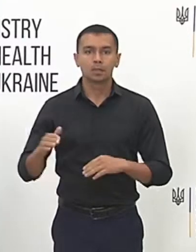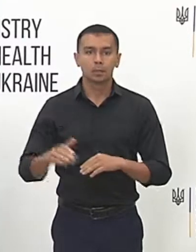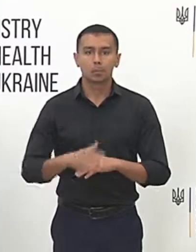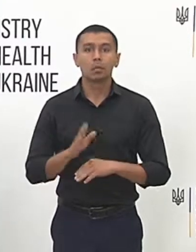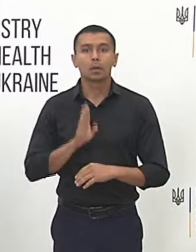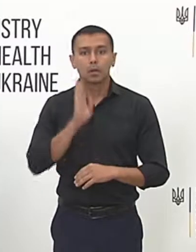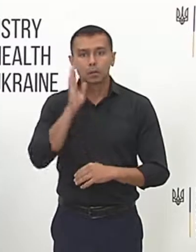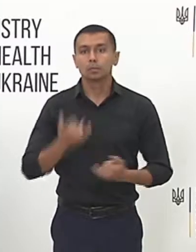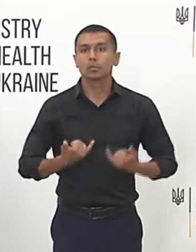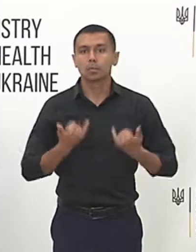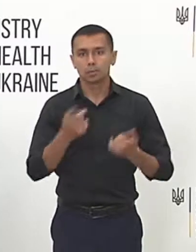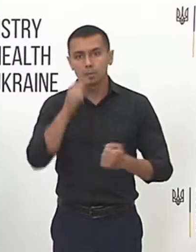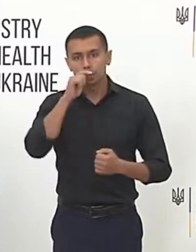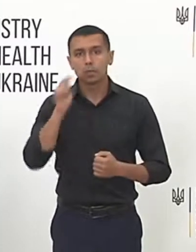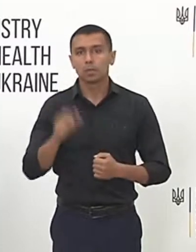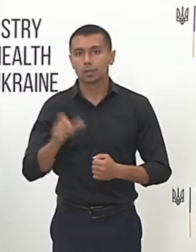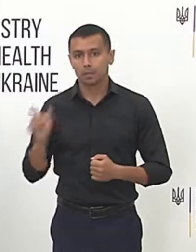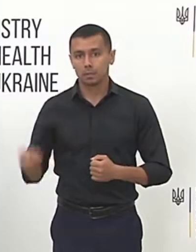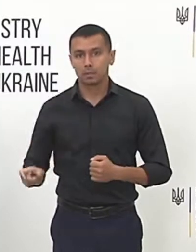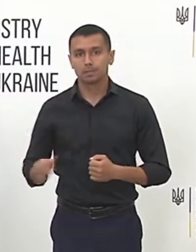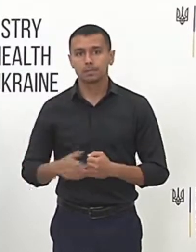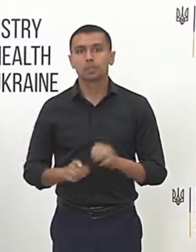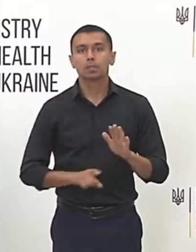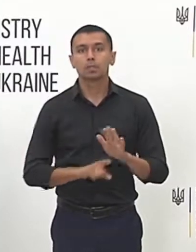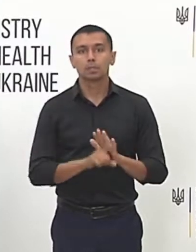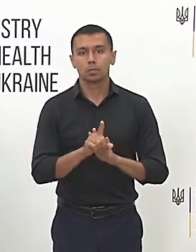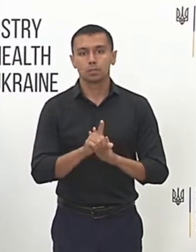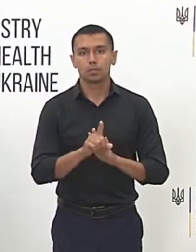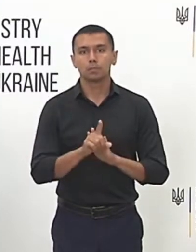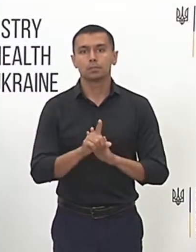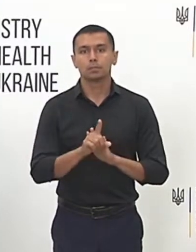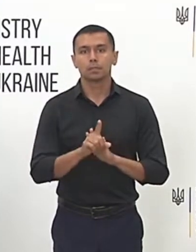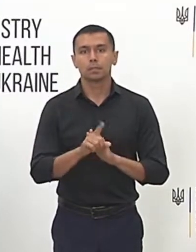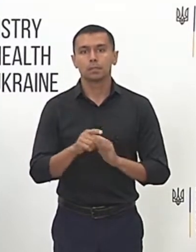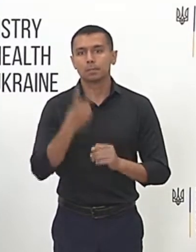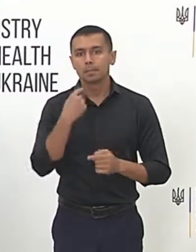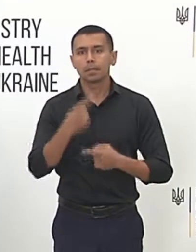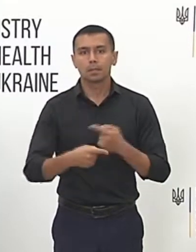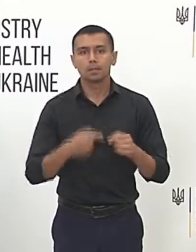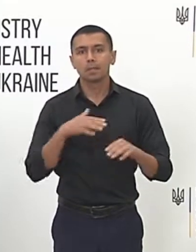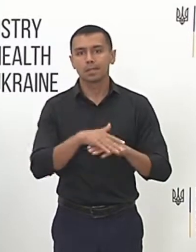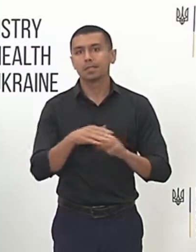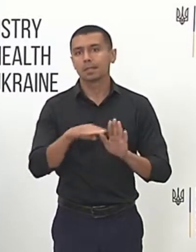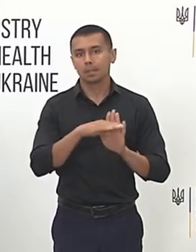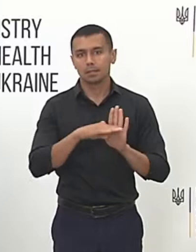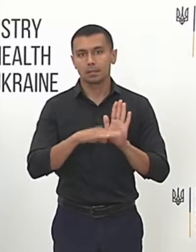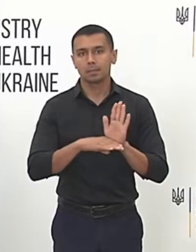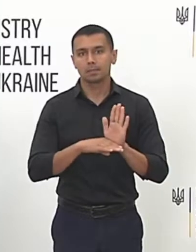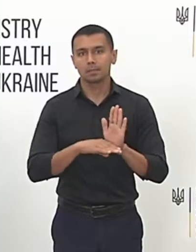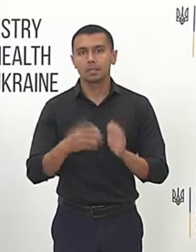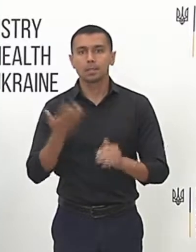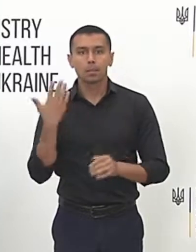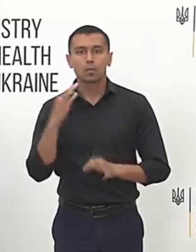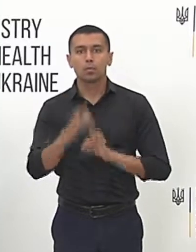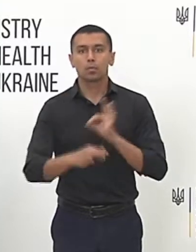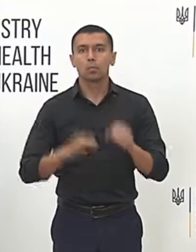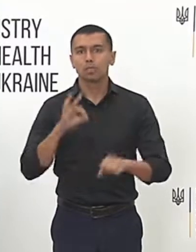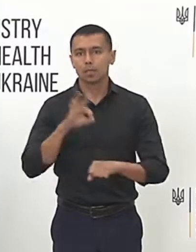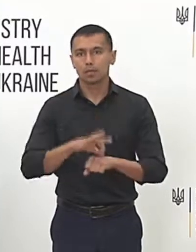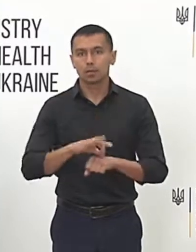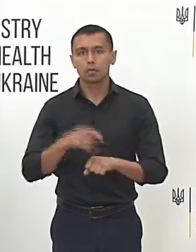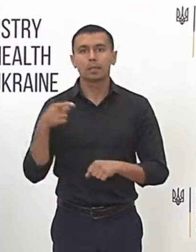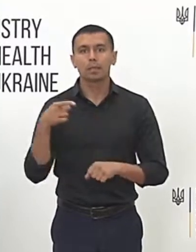Доброго ранку, шановні українці. Розпочнемо з традиційної статистики. За минулу добу